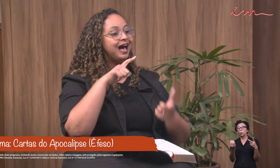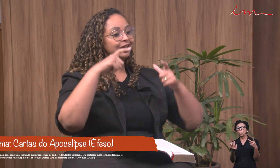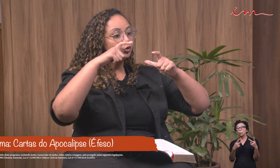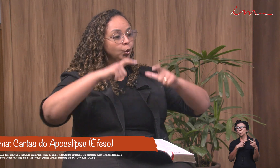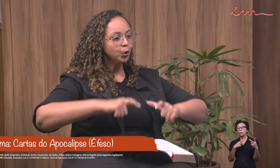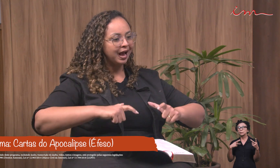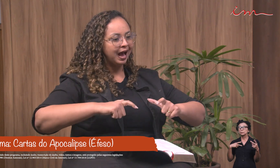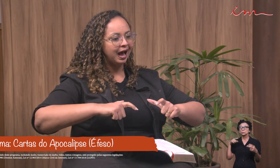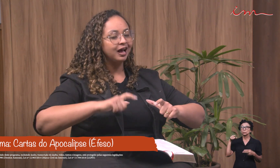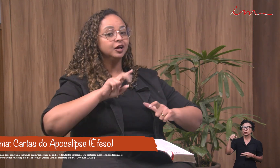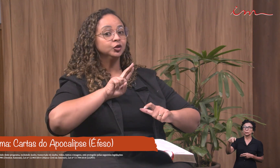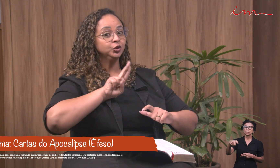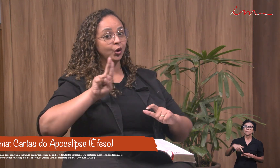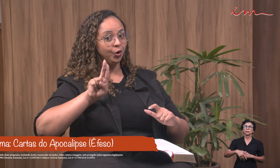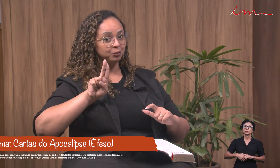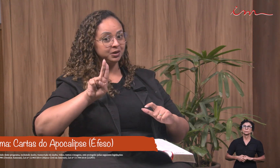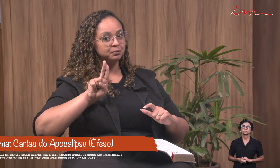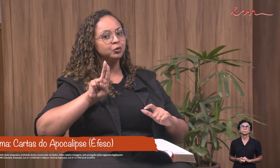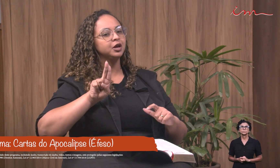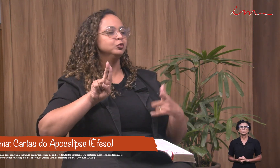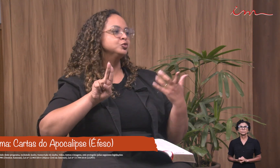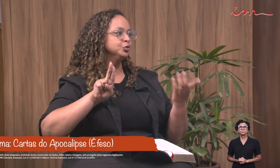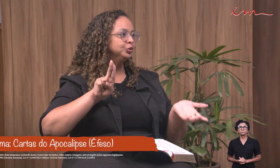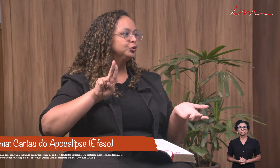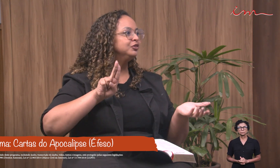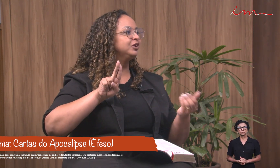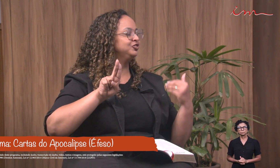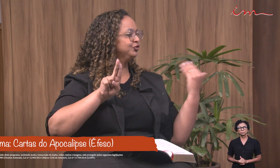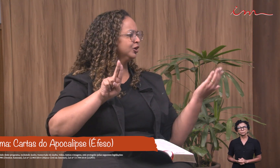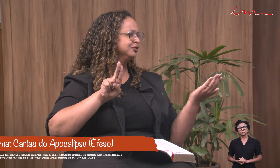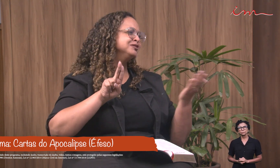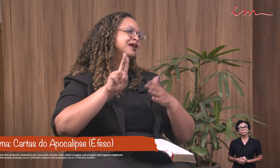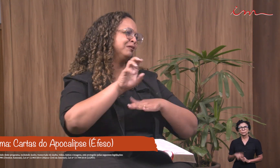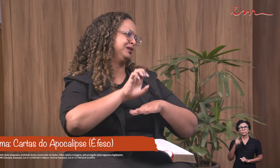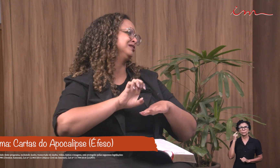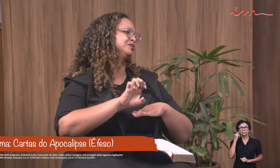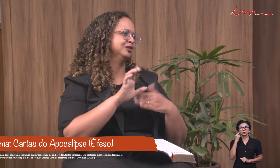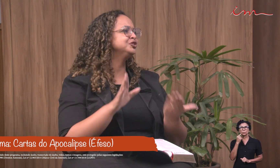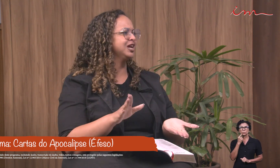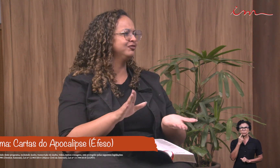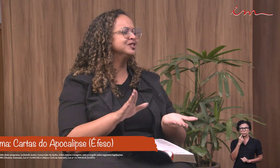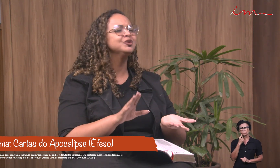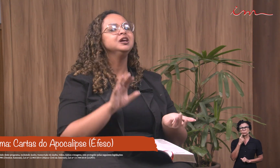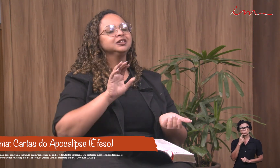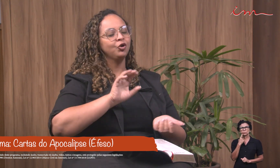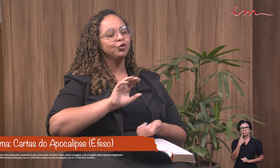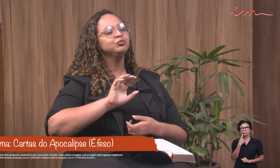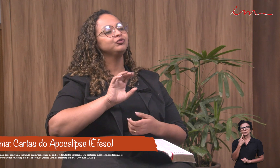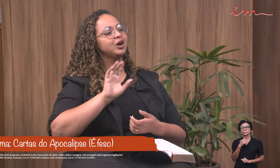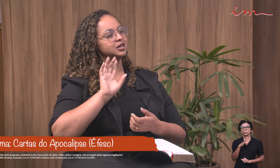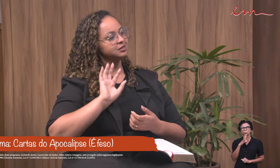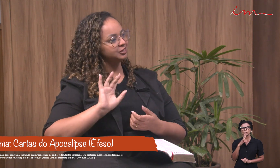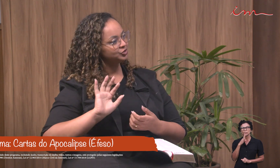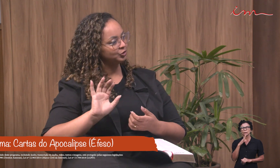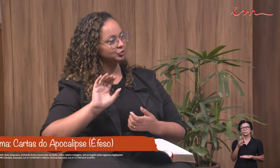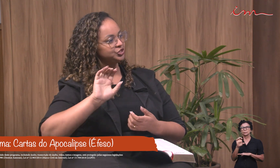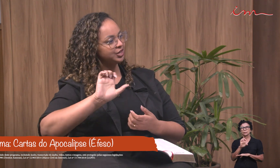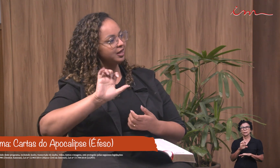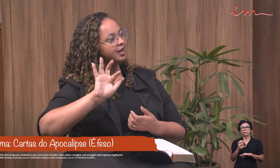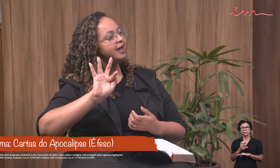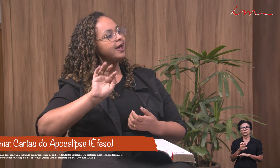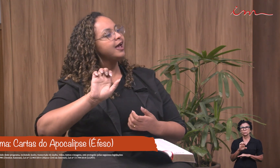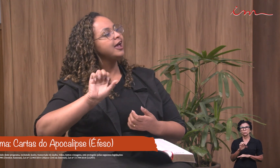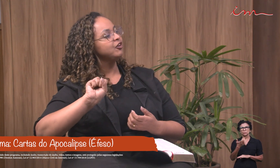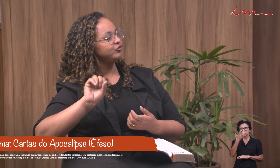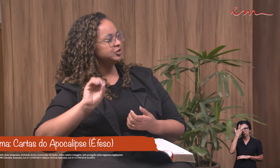ó, lá no lugar, nome, porque o surdo que vem de fora não sabe que esse é o sinal de Éfeso. Então, eu faço a